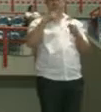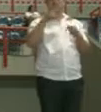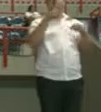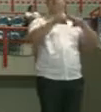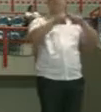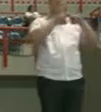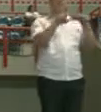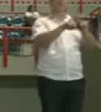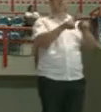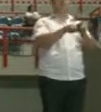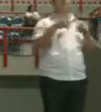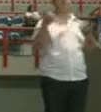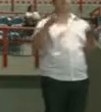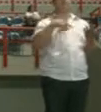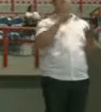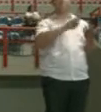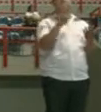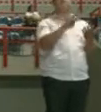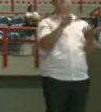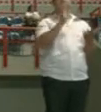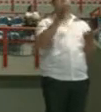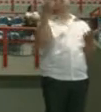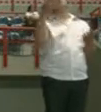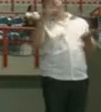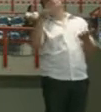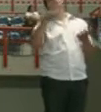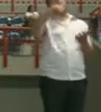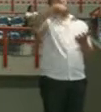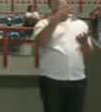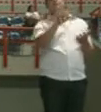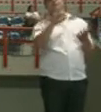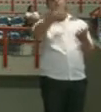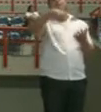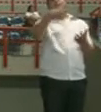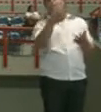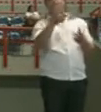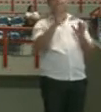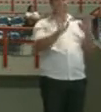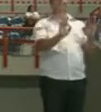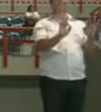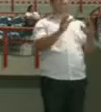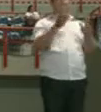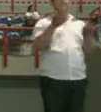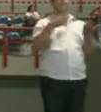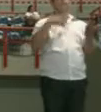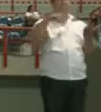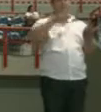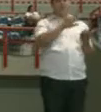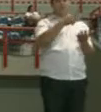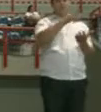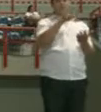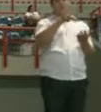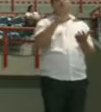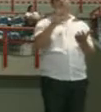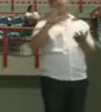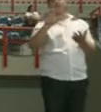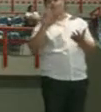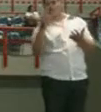esta república, ela vai receber o nome já ali na década de 30, 37 mais precisamente. É a chamada República